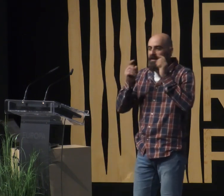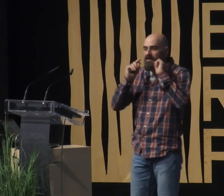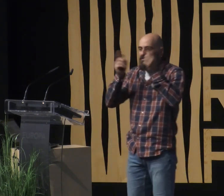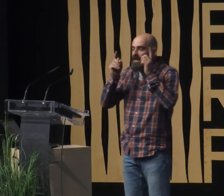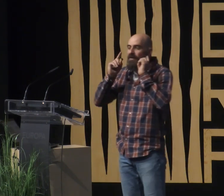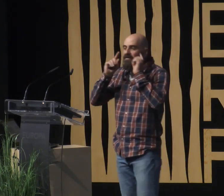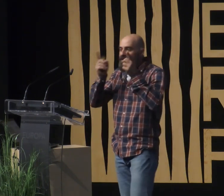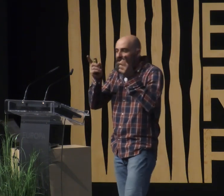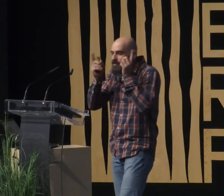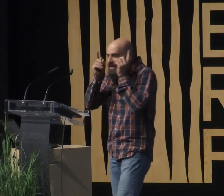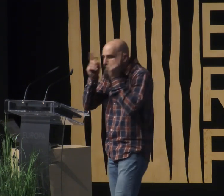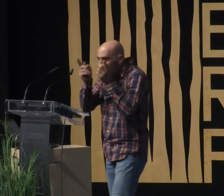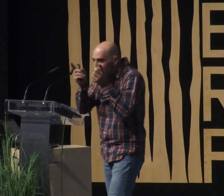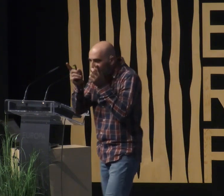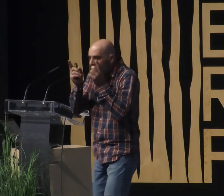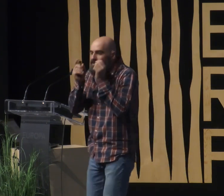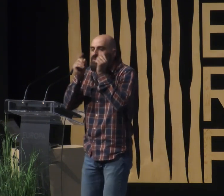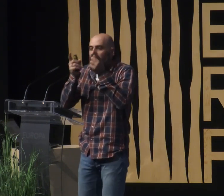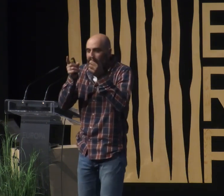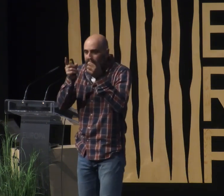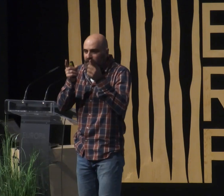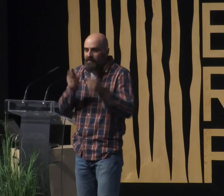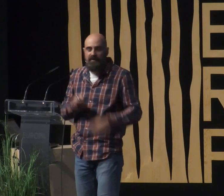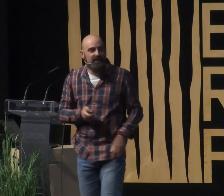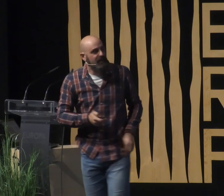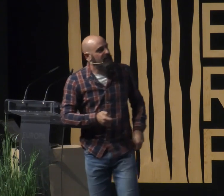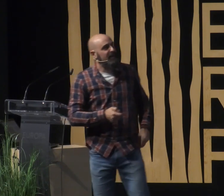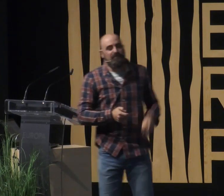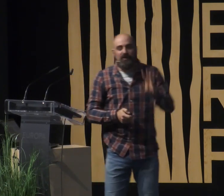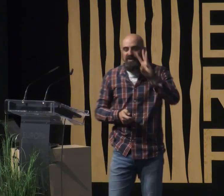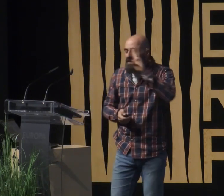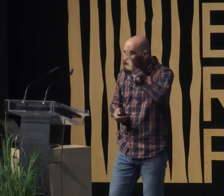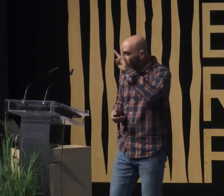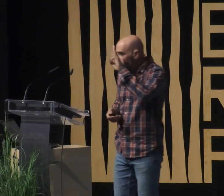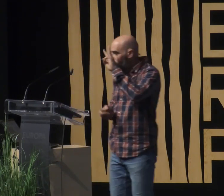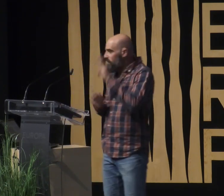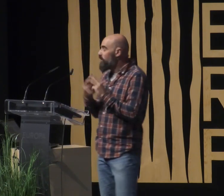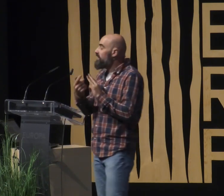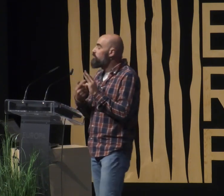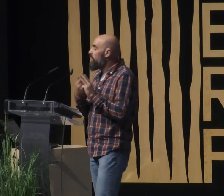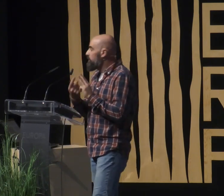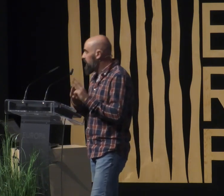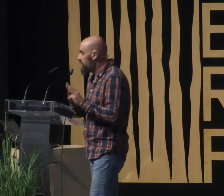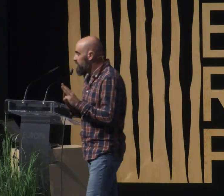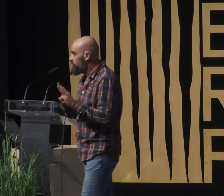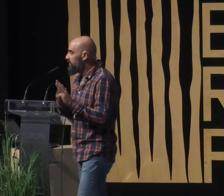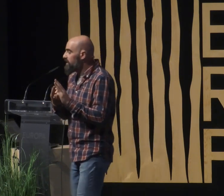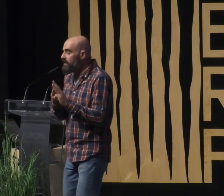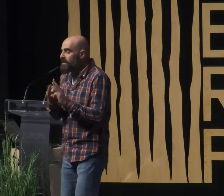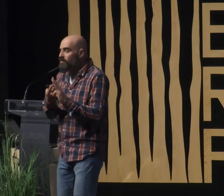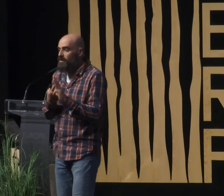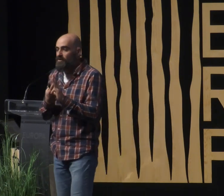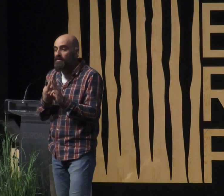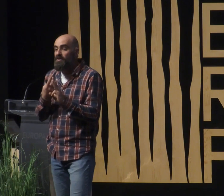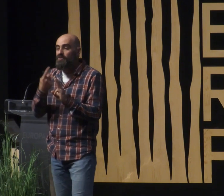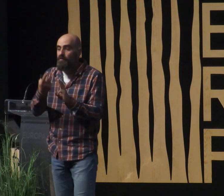habla. Da igual la frase que vas a decir, no has acabado de decir la frase y ya está escupiendo, ¿no? Pero los tres mamíferos, por detrás vulnerabilidad. Por detrás, ¿sabes? Quiero